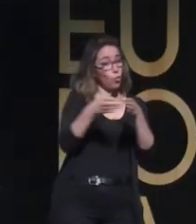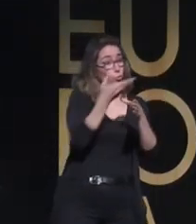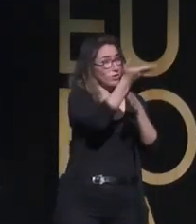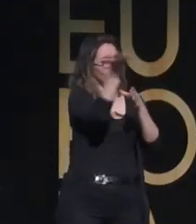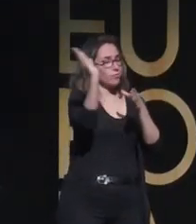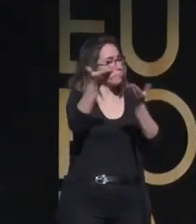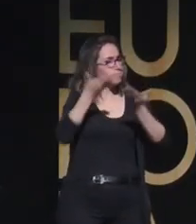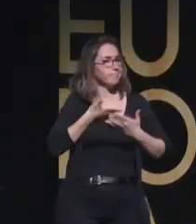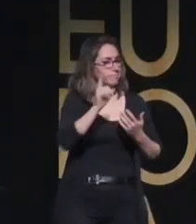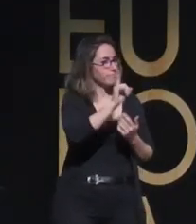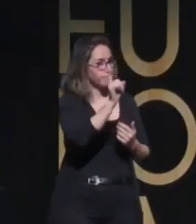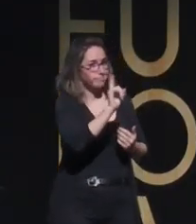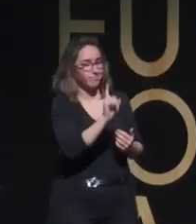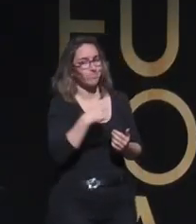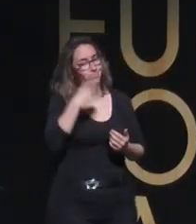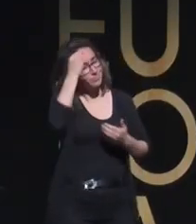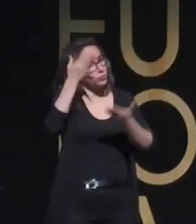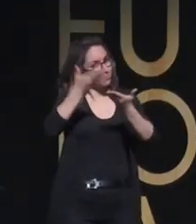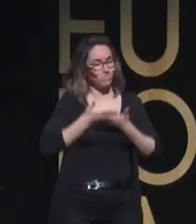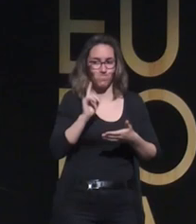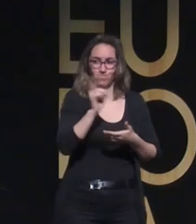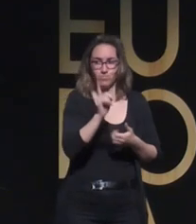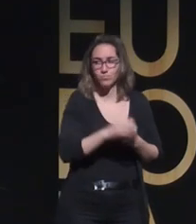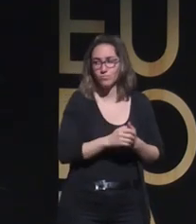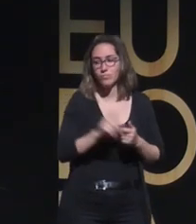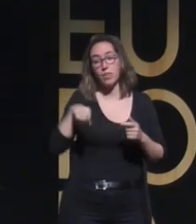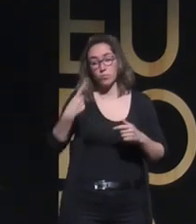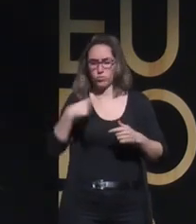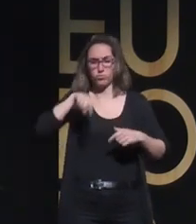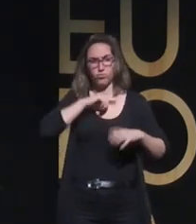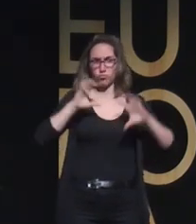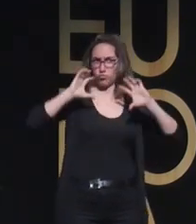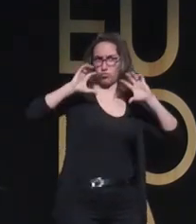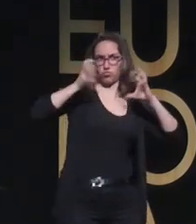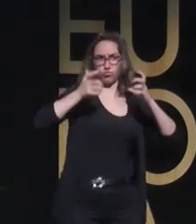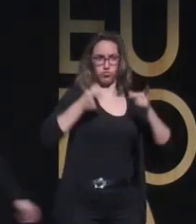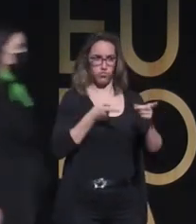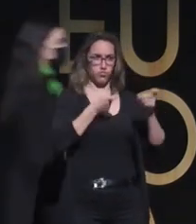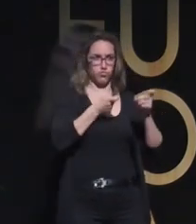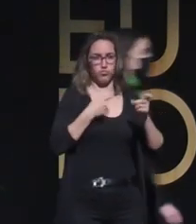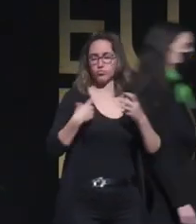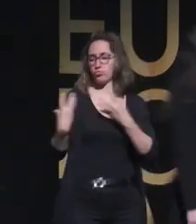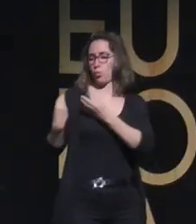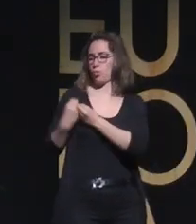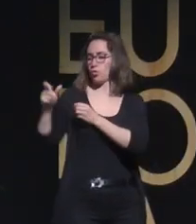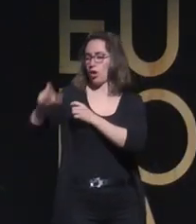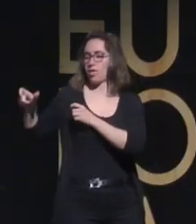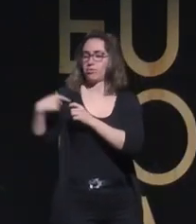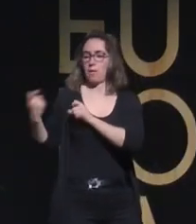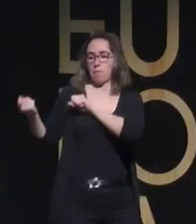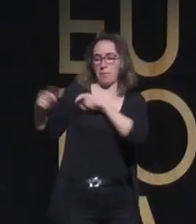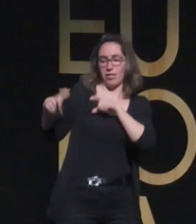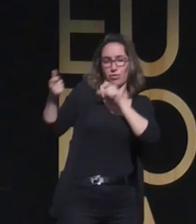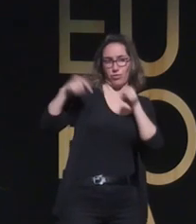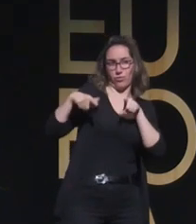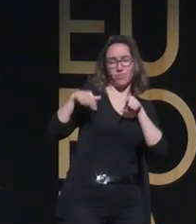comunitario yo creo que no acompaña. Ahora, luego nos hacemos los padres raros que nos rodeamos de gente que está más afín a nuestro estilo. Y eso es cierto, ¿no? Yo